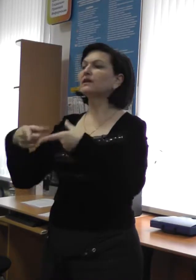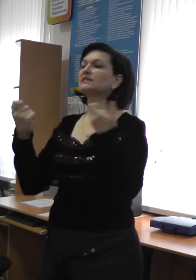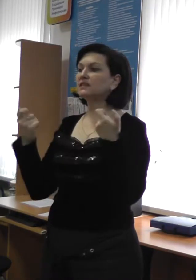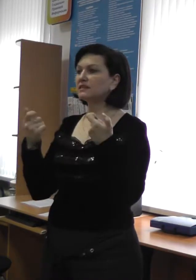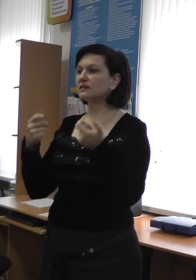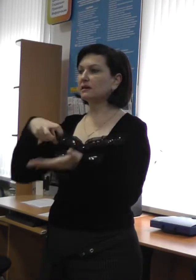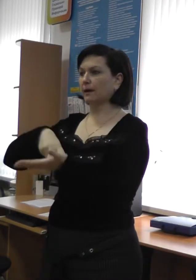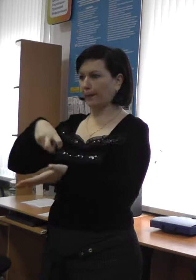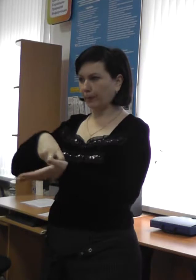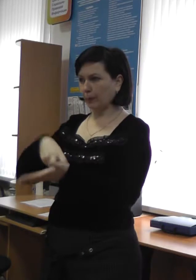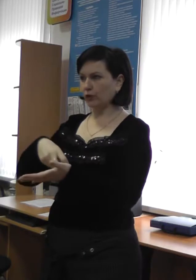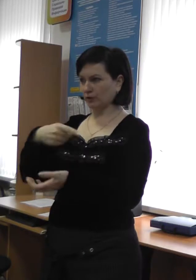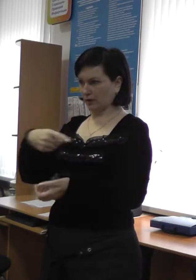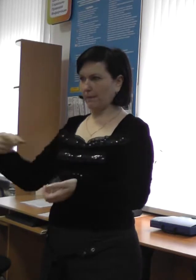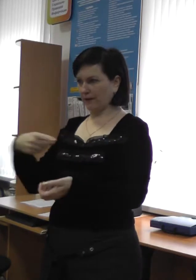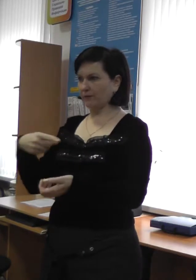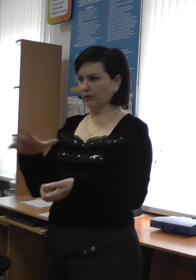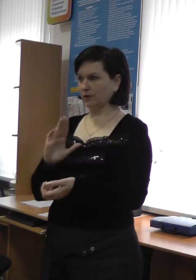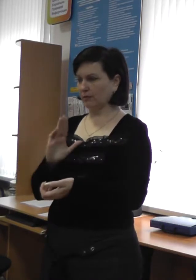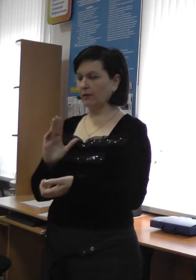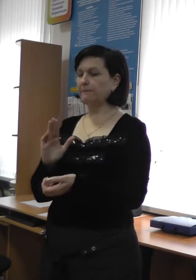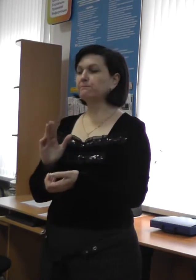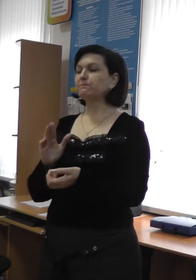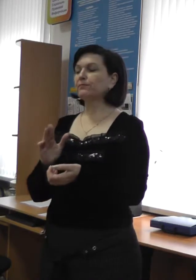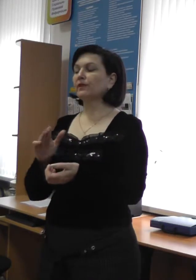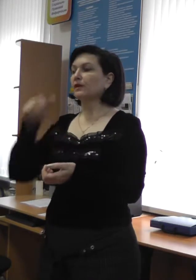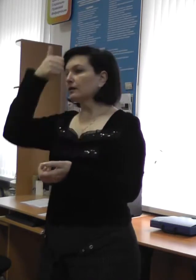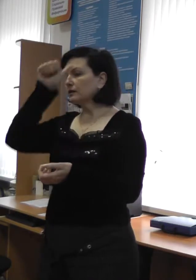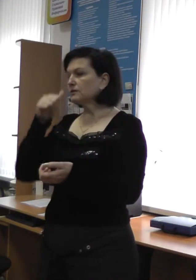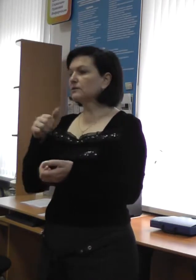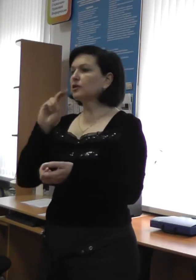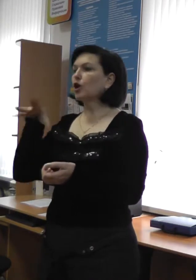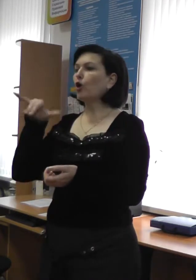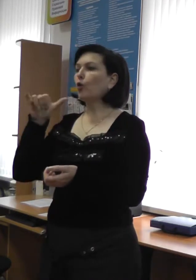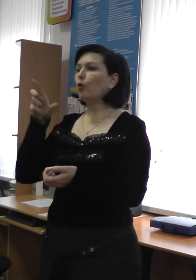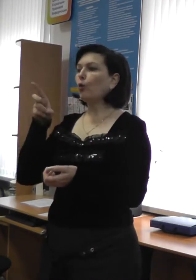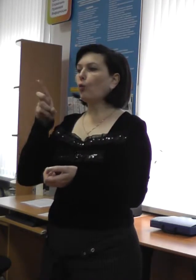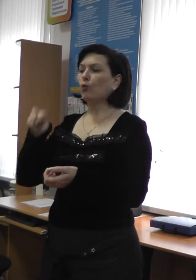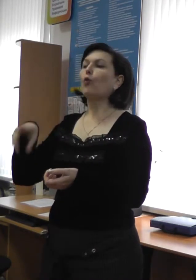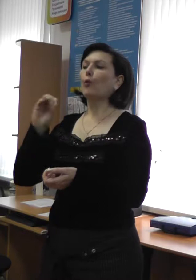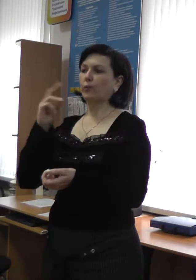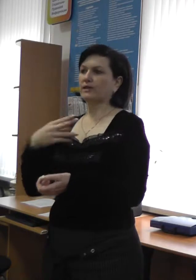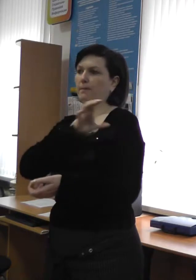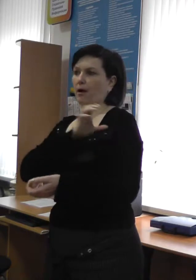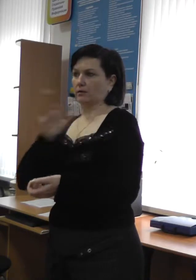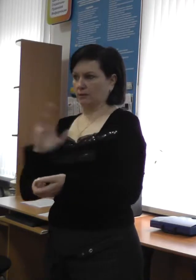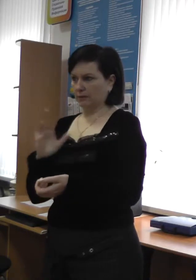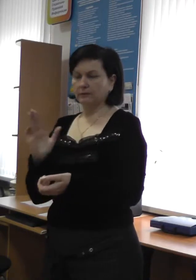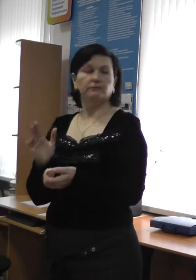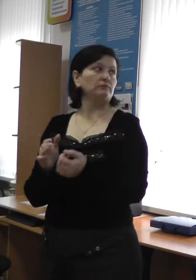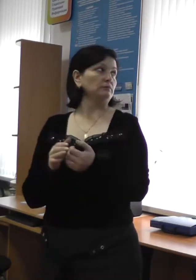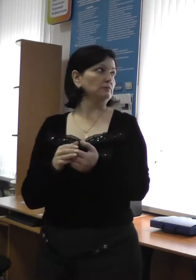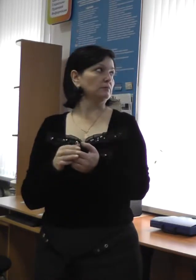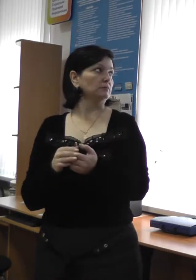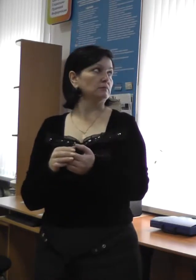почтовым отделением на первом этаже. Заправлял ресторацией греческий купец Петр Найтаки в самом приличном, по мнению